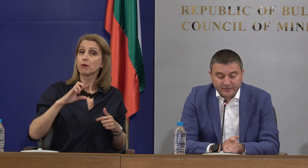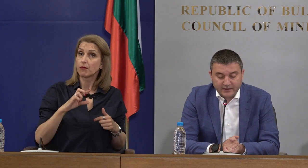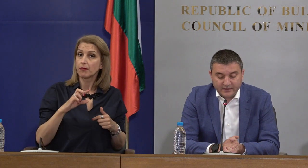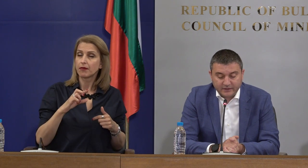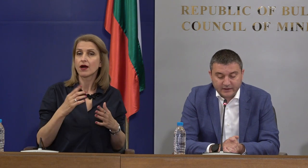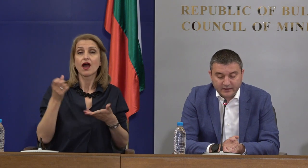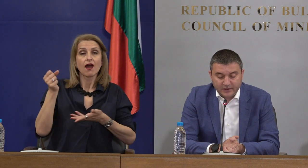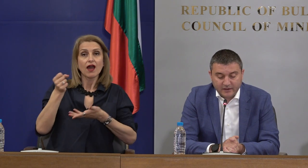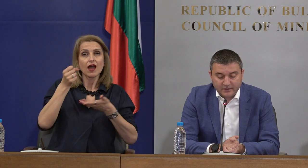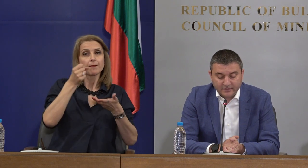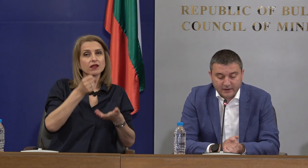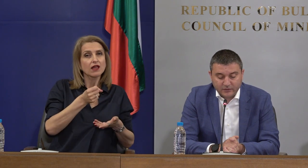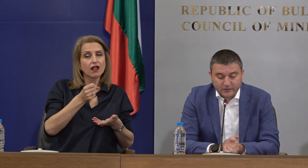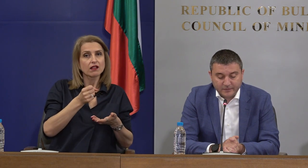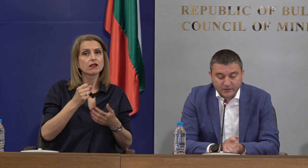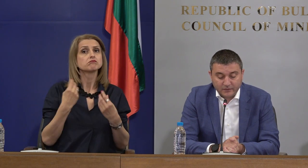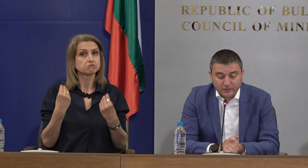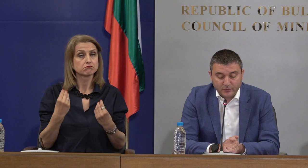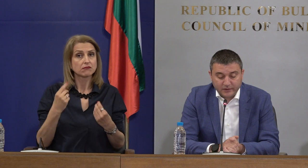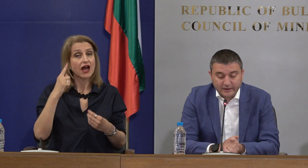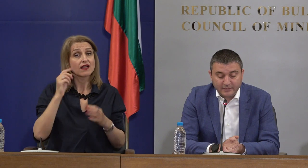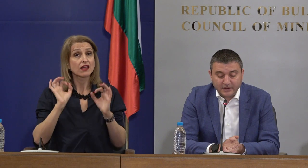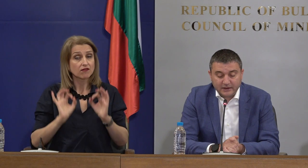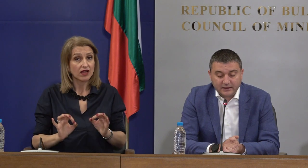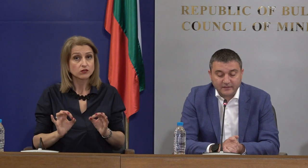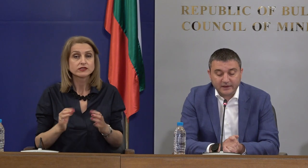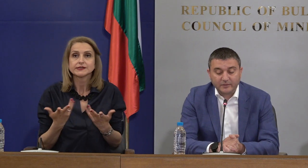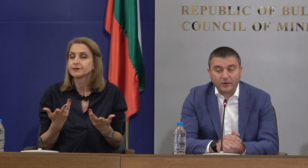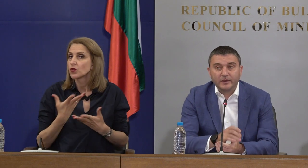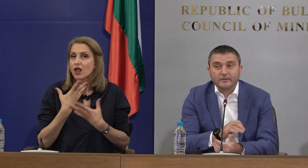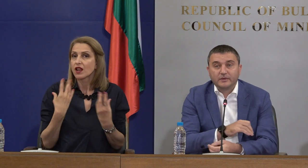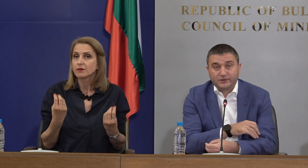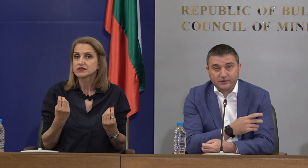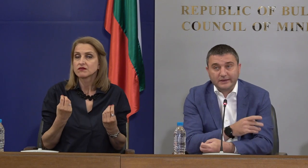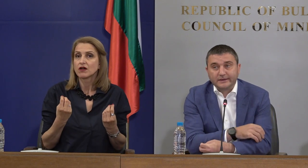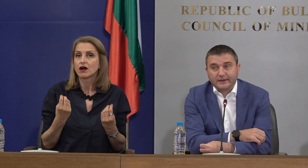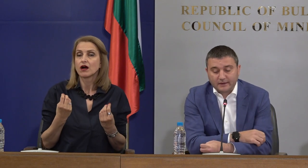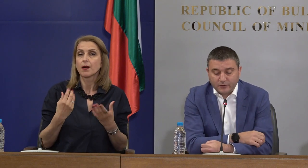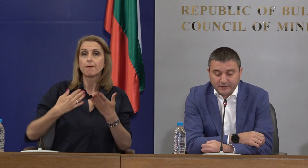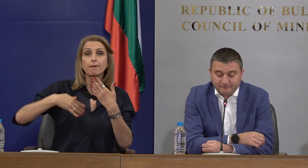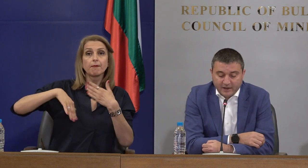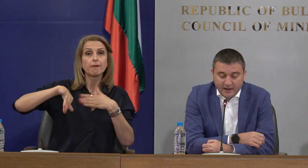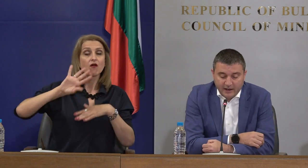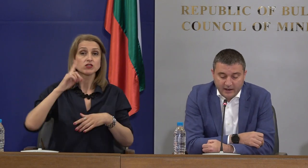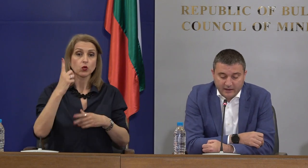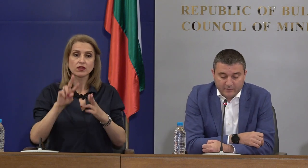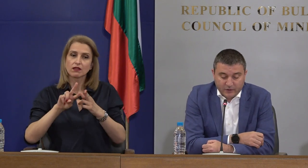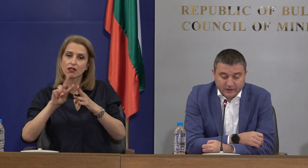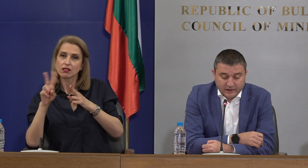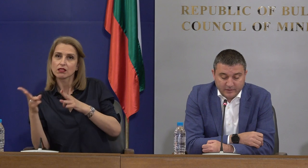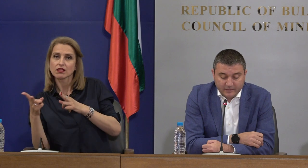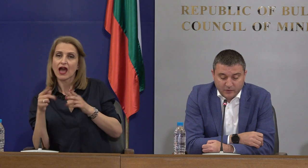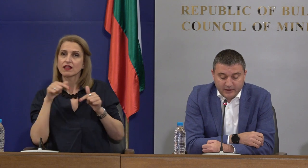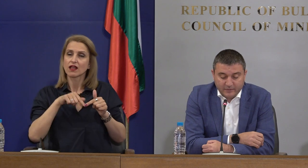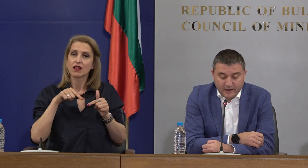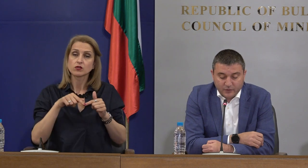капитала, изисквания за капитала в адекватност. Съответно, поради липсата на адекватен брой, повече от един аналози на